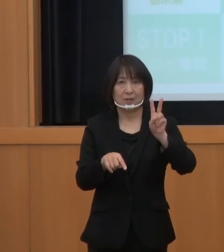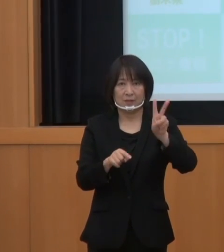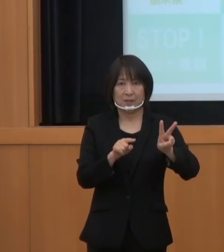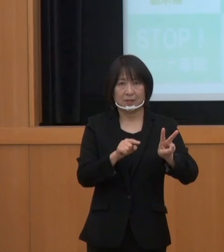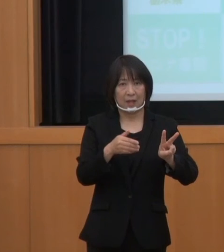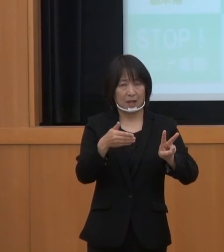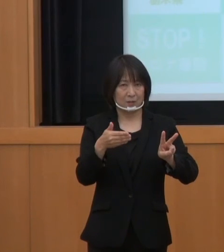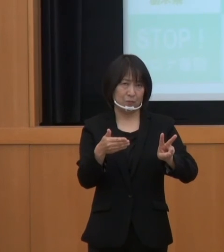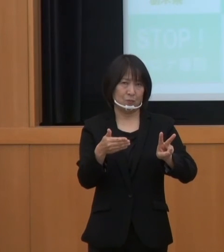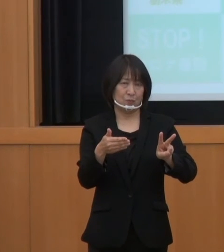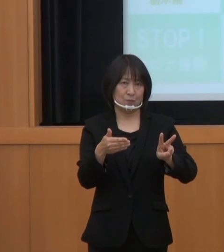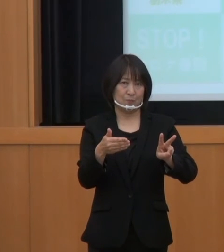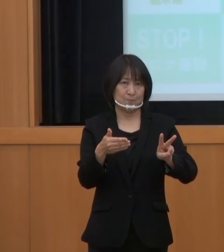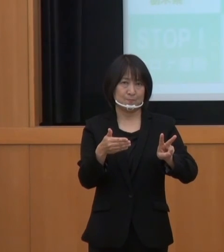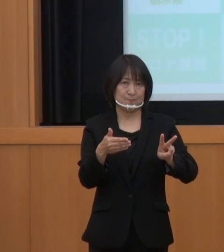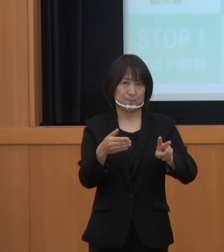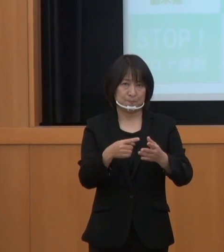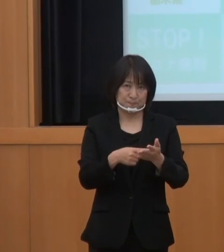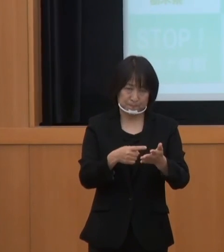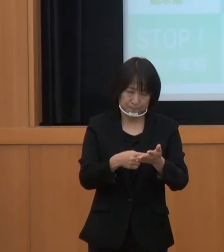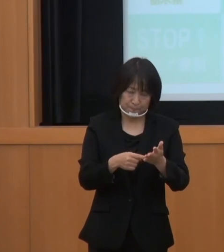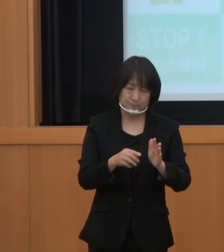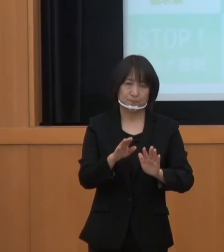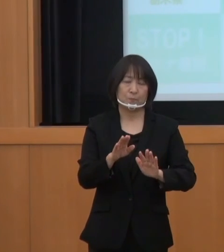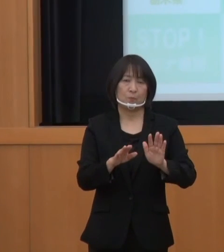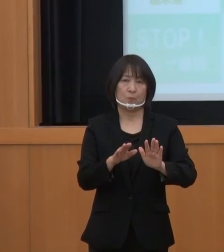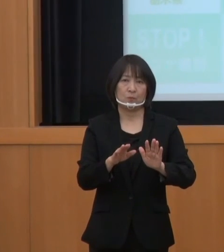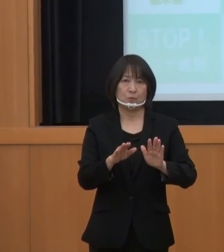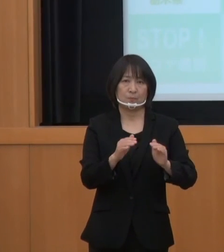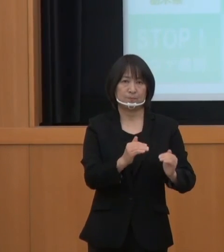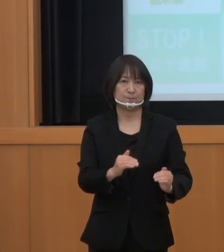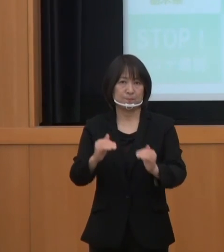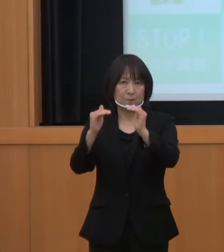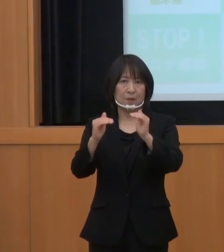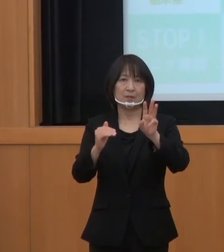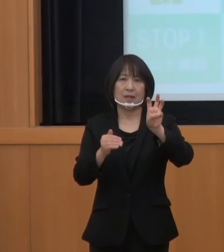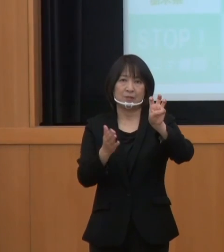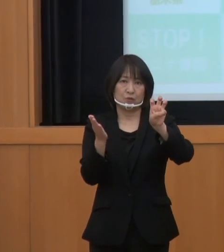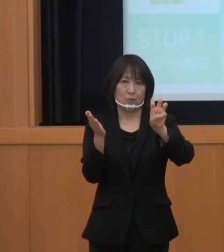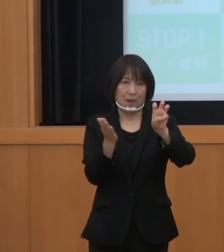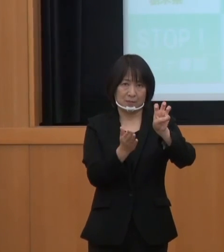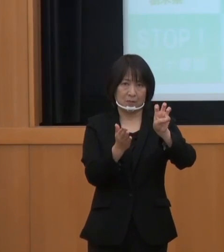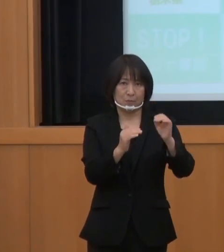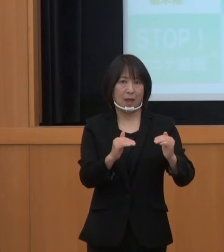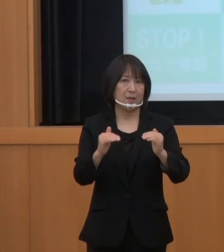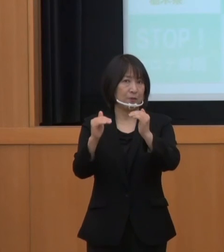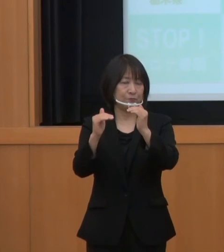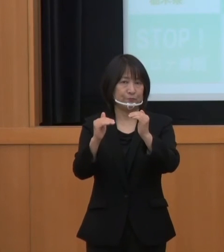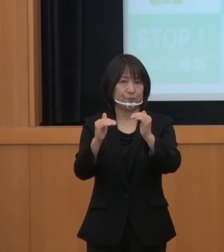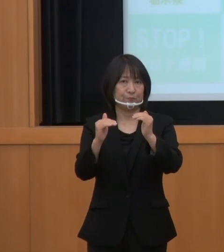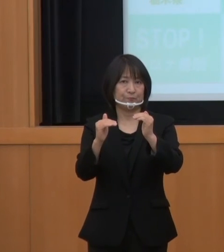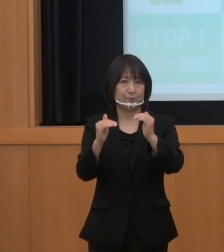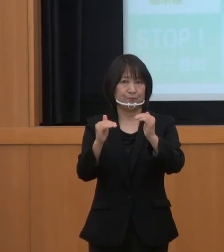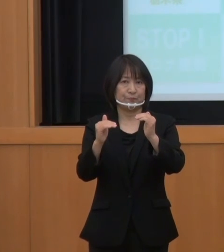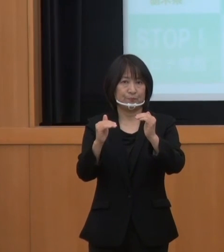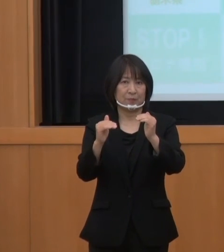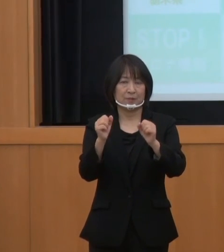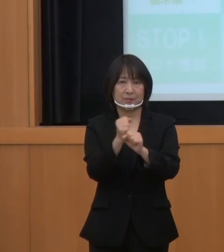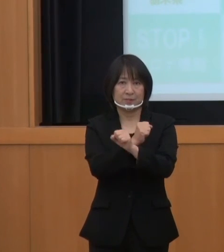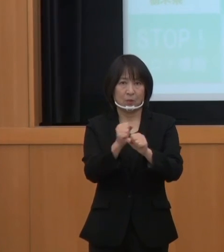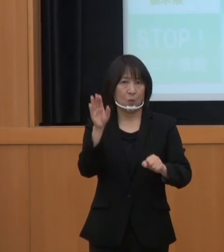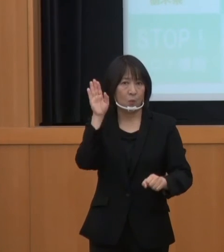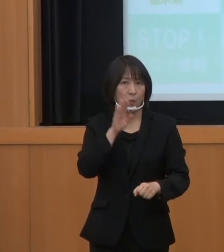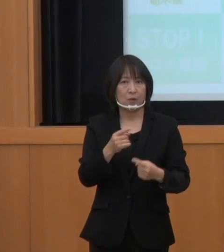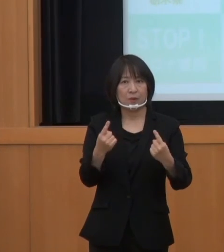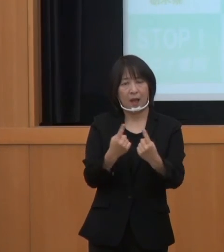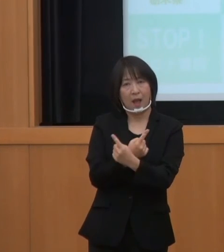2.9% しか使われていないものを 30% に底上げをして、事業の効率化、生